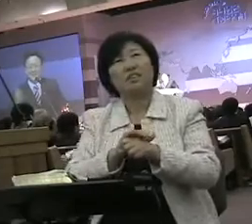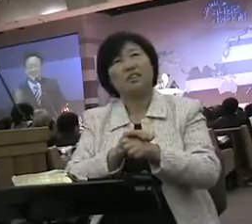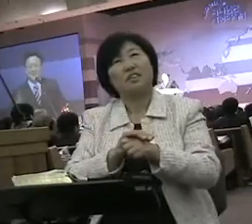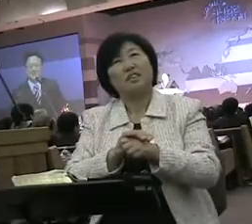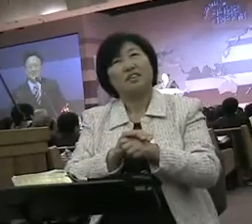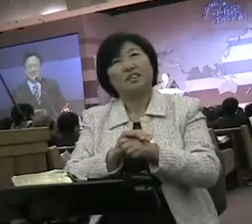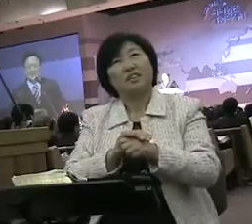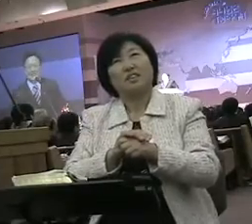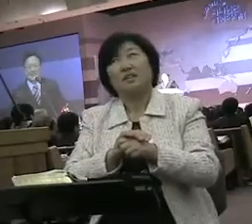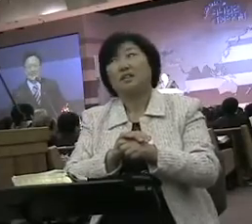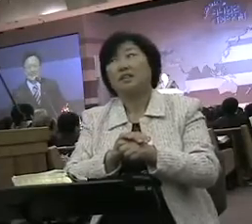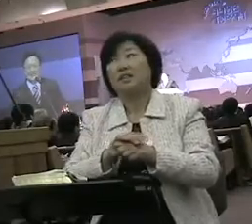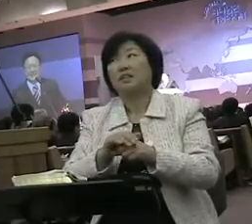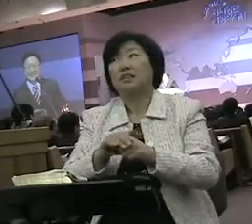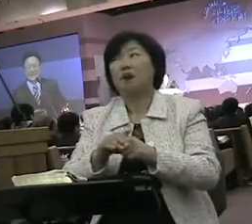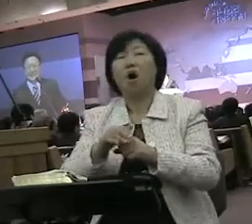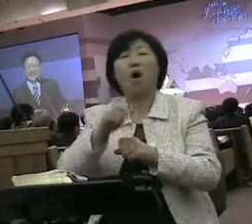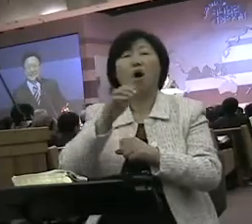여기 선임으로 4년 있었습니다.